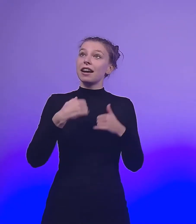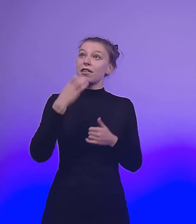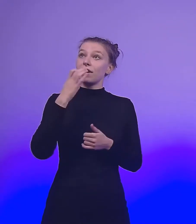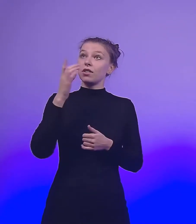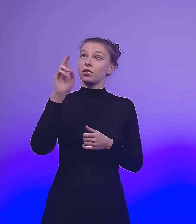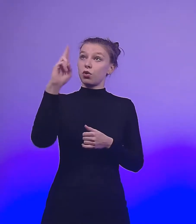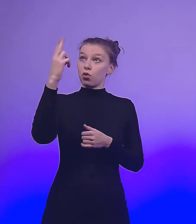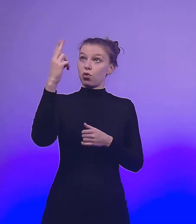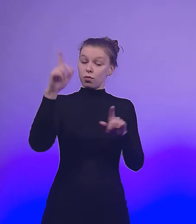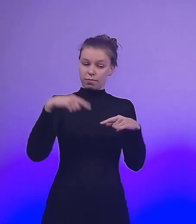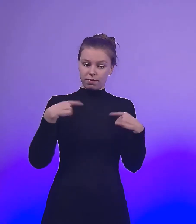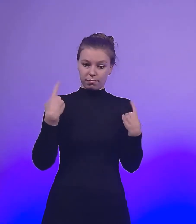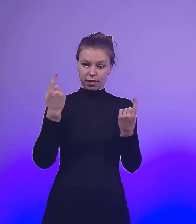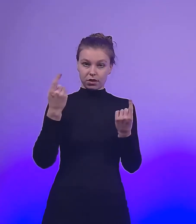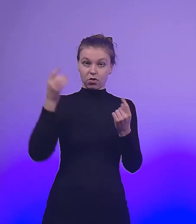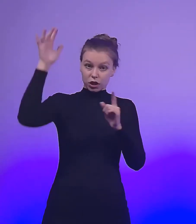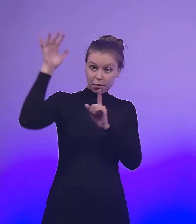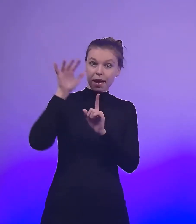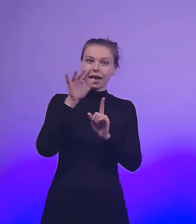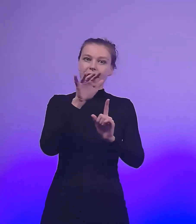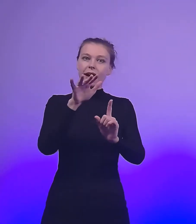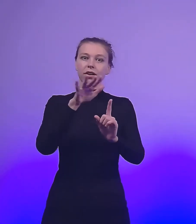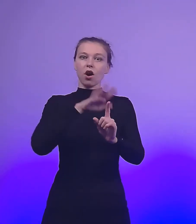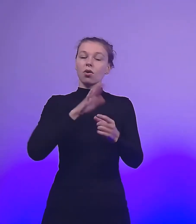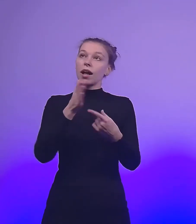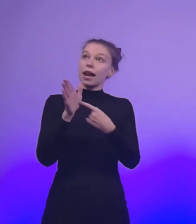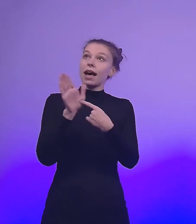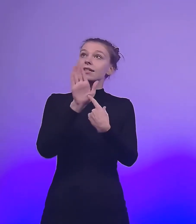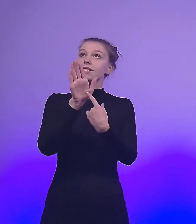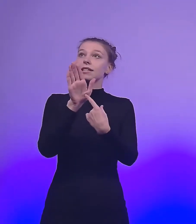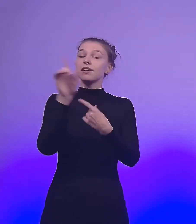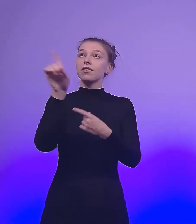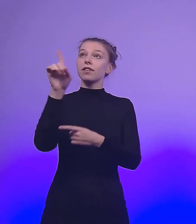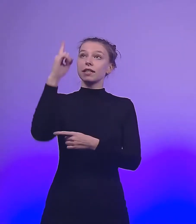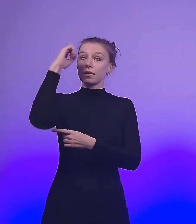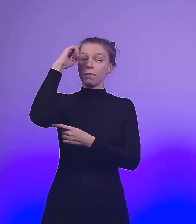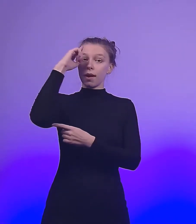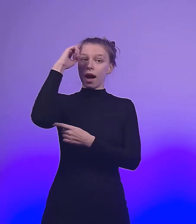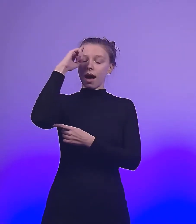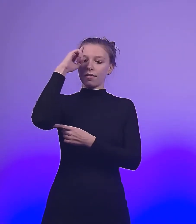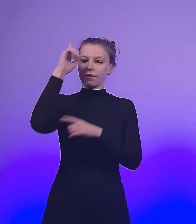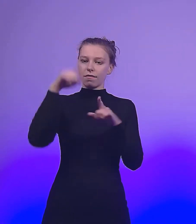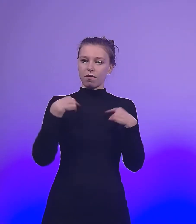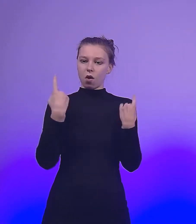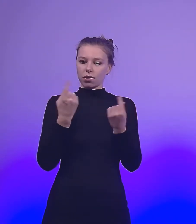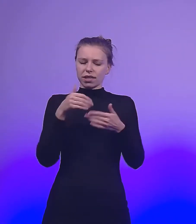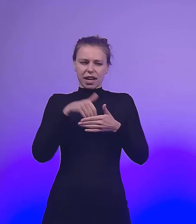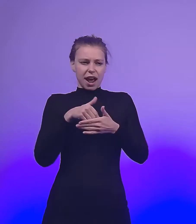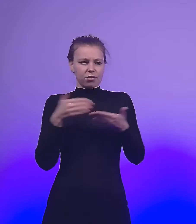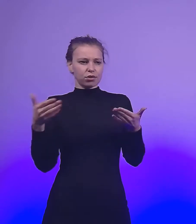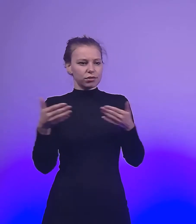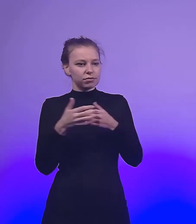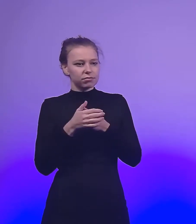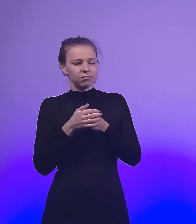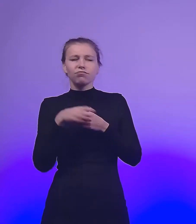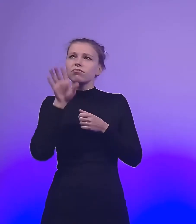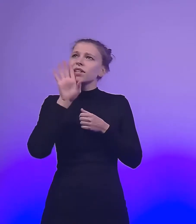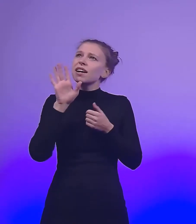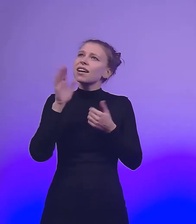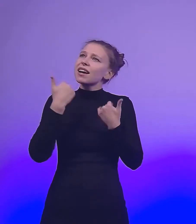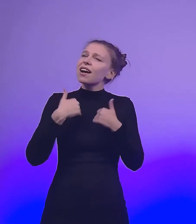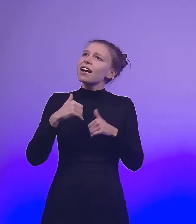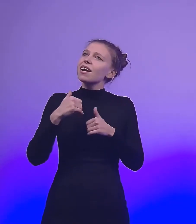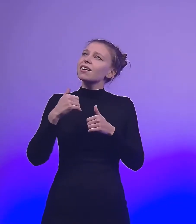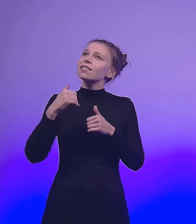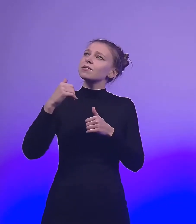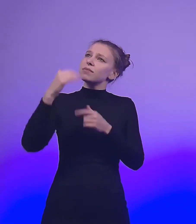ons meegaan? Wilt u ons ook laten zien wat dat plan voor ons is? Heer, laat dat zien aan ons. Leg het